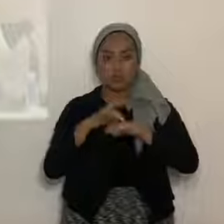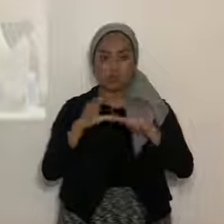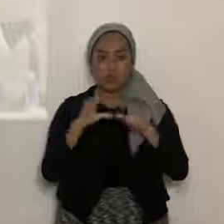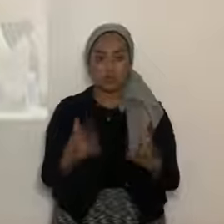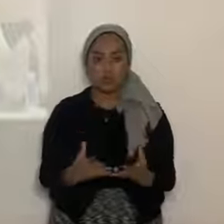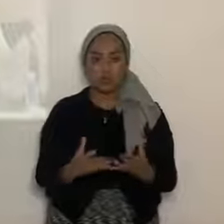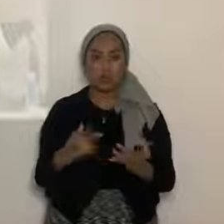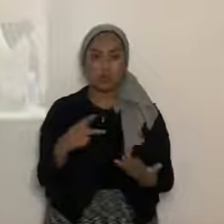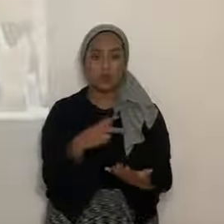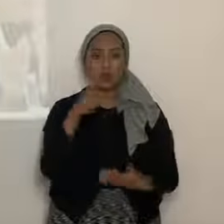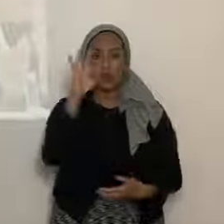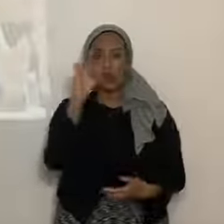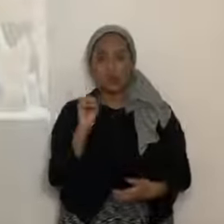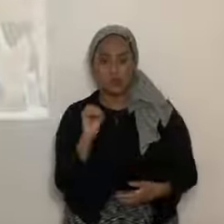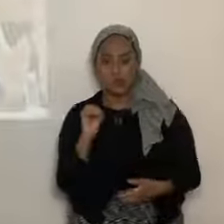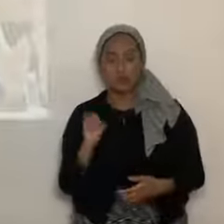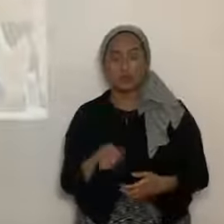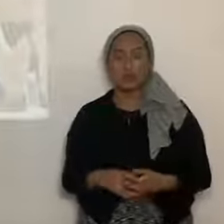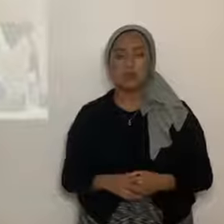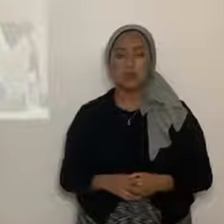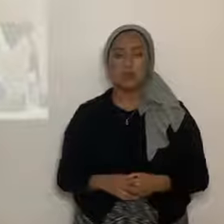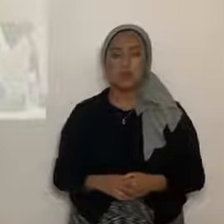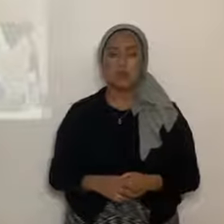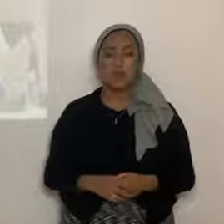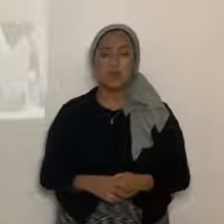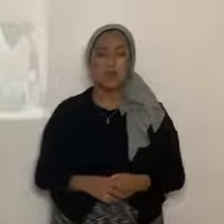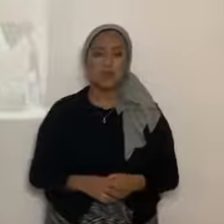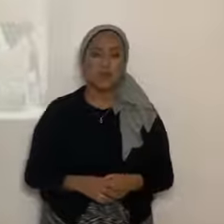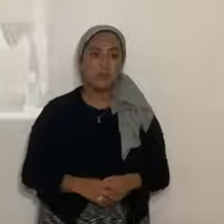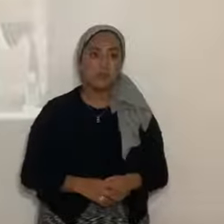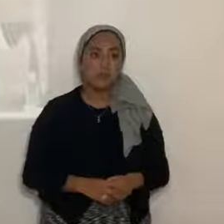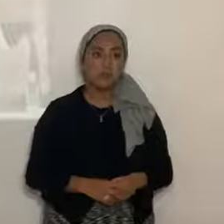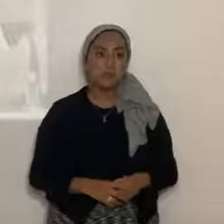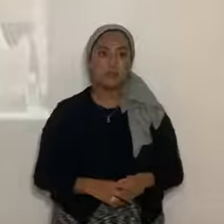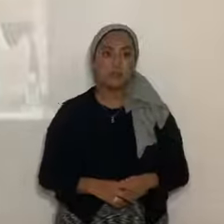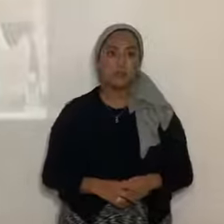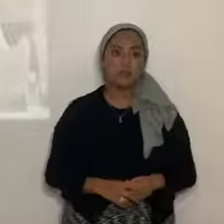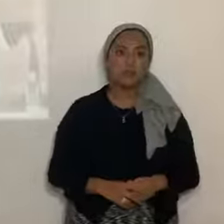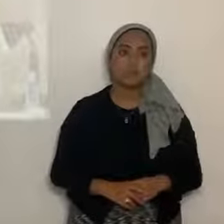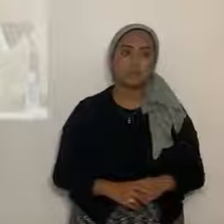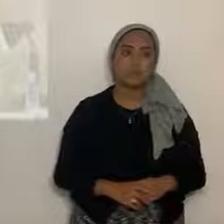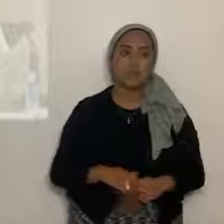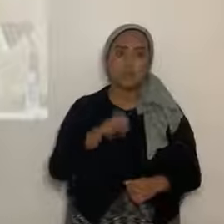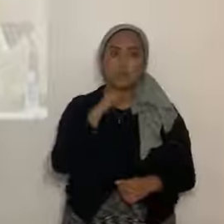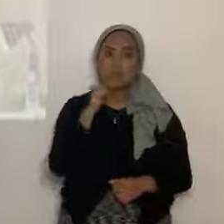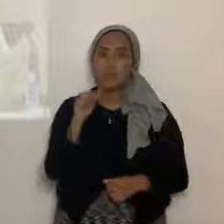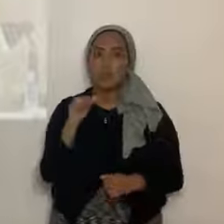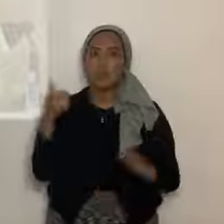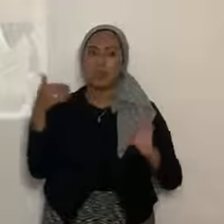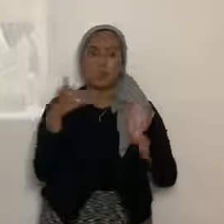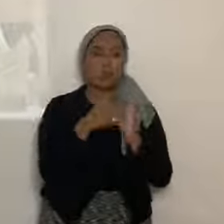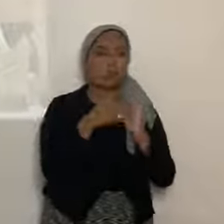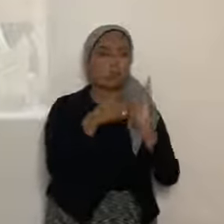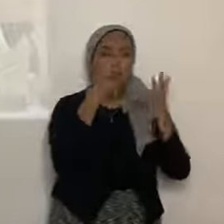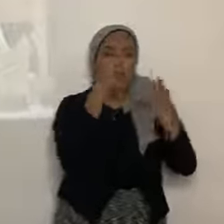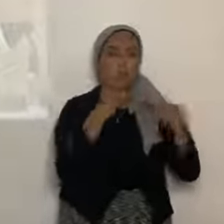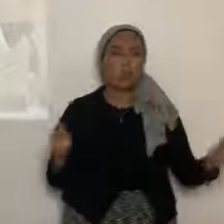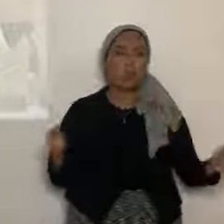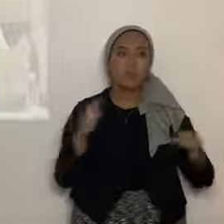Salmo 90. Es decir, que lo, no es que obstaculice la sanidad, sino que el Eterno ha determinado